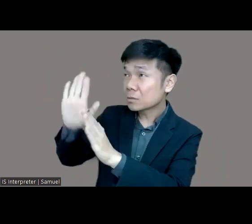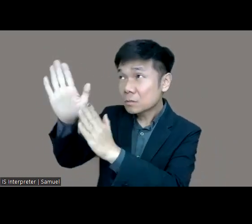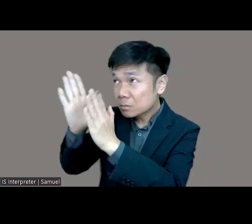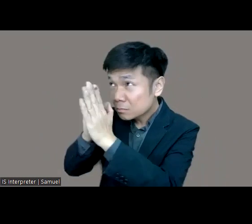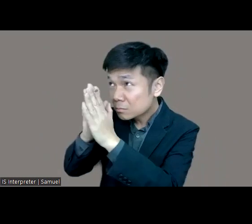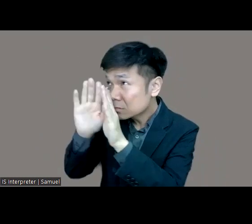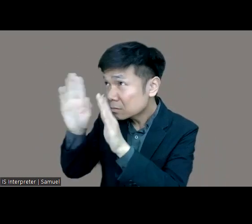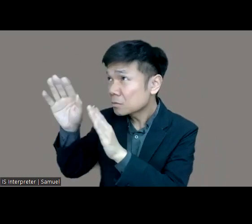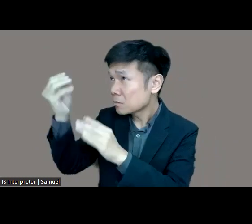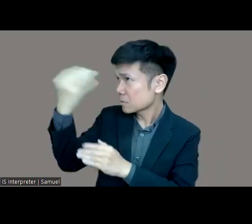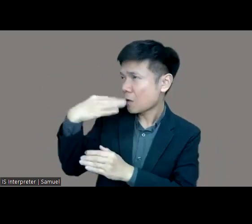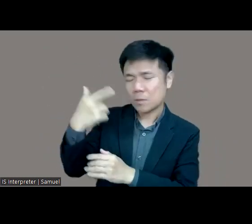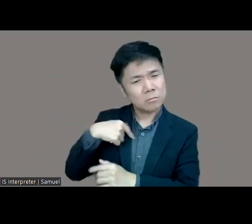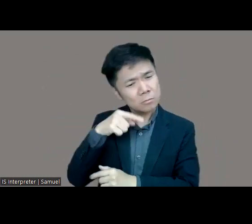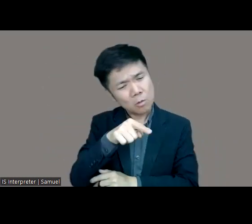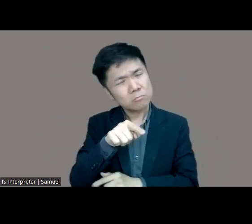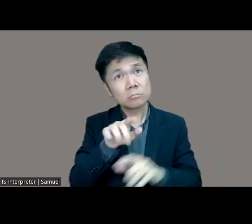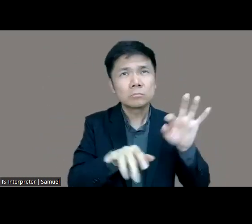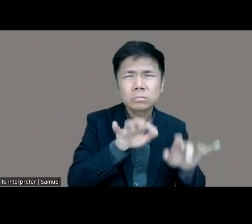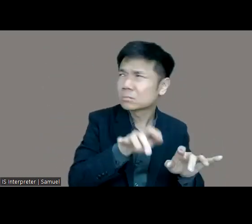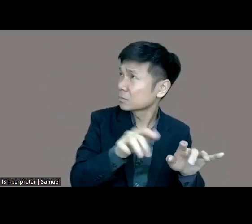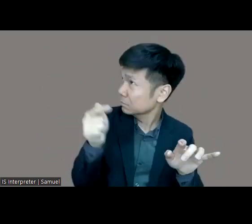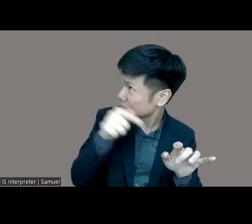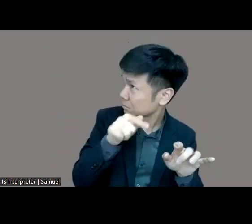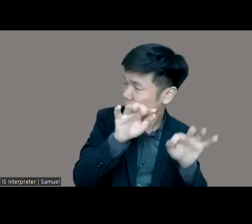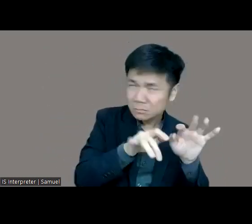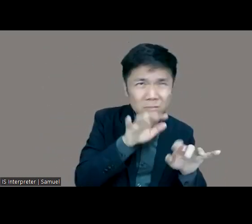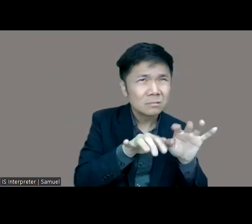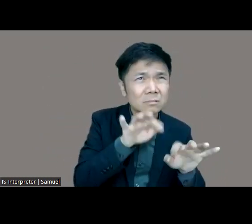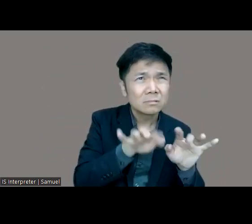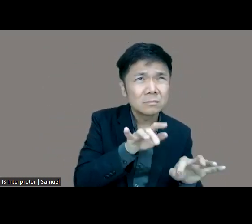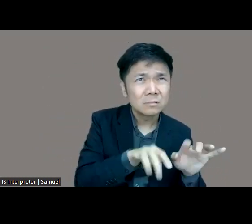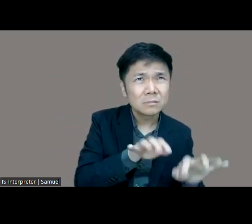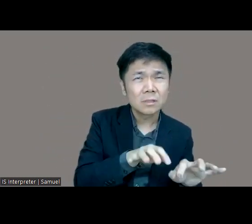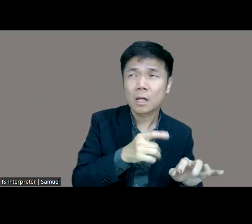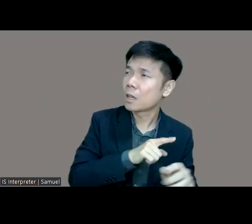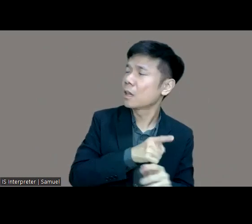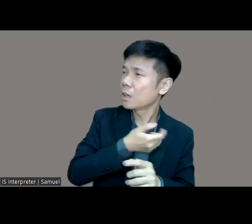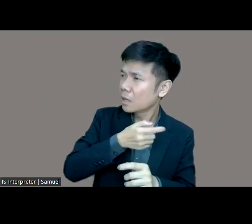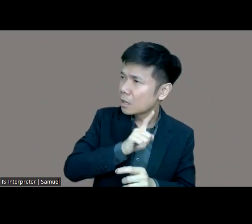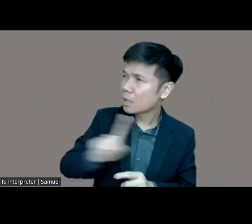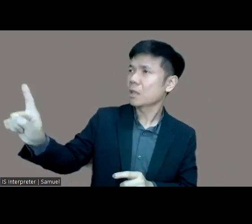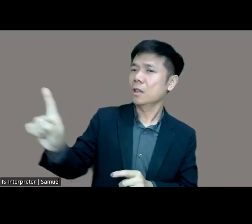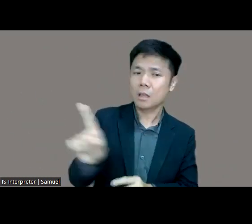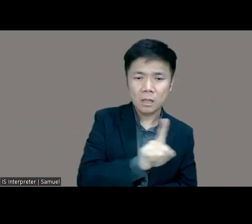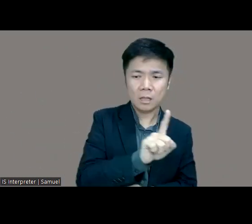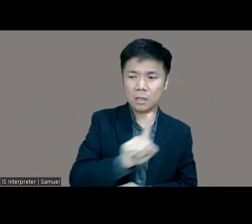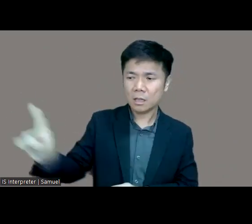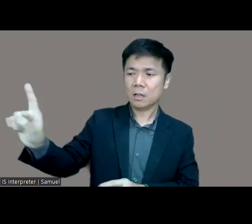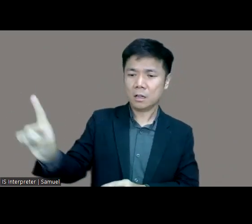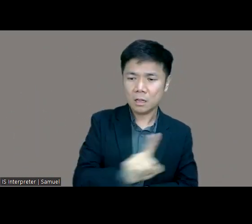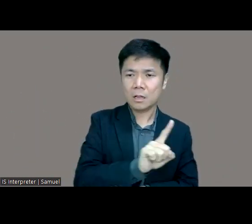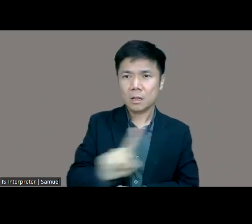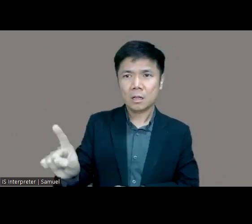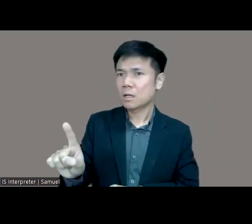retourne. Quand je suis retourné, ils m'ont fait retourner à la première place. J'arrive et je retourne, j'arrive